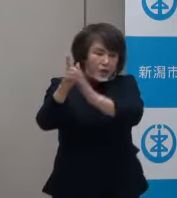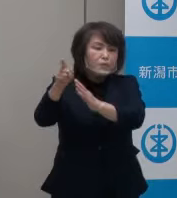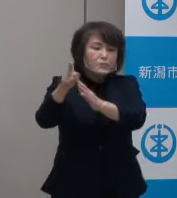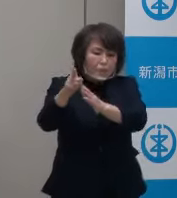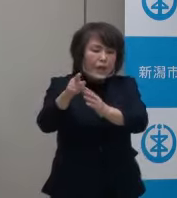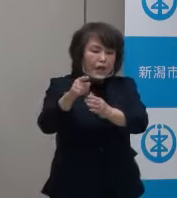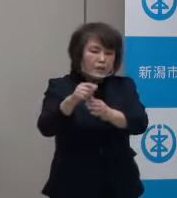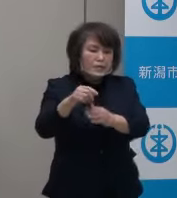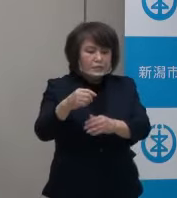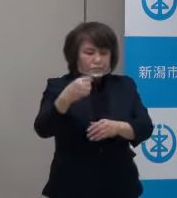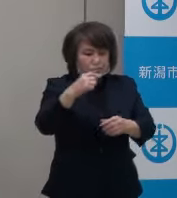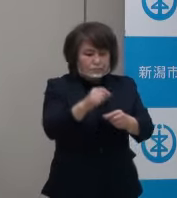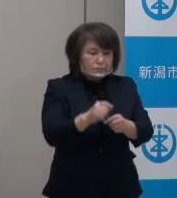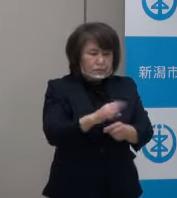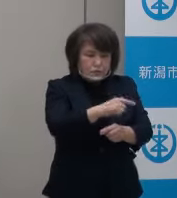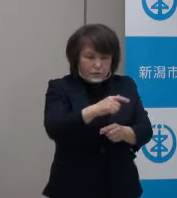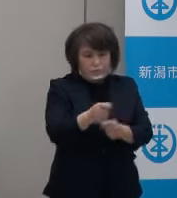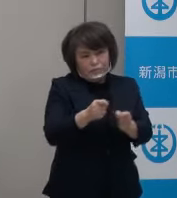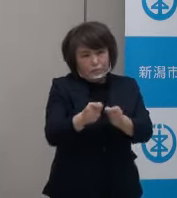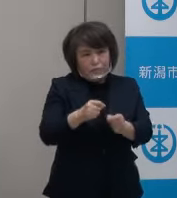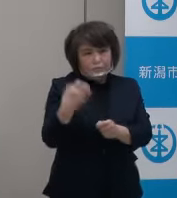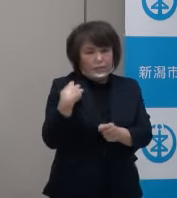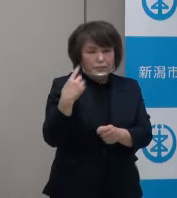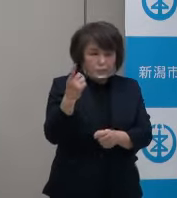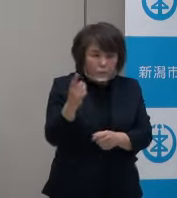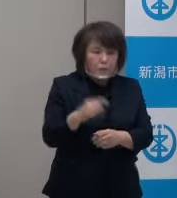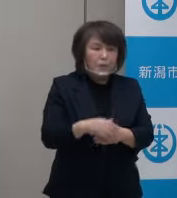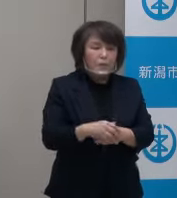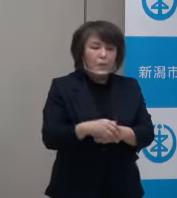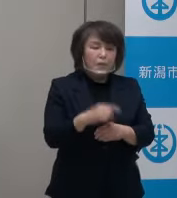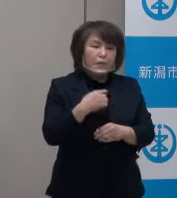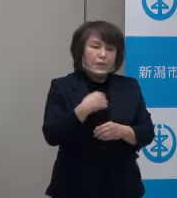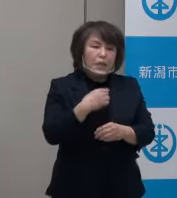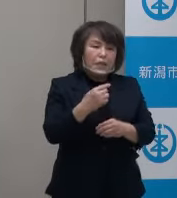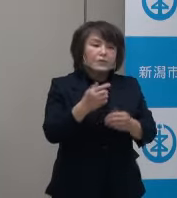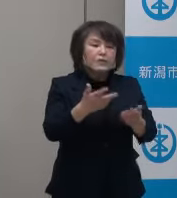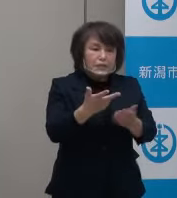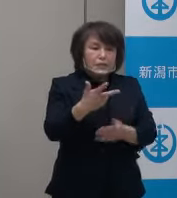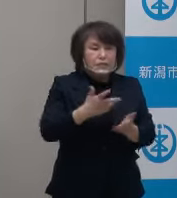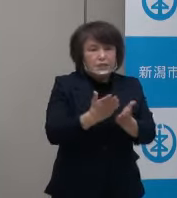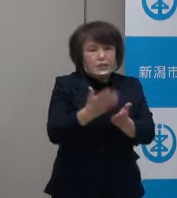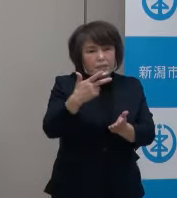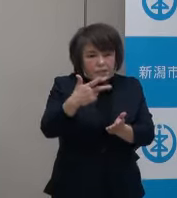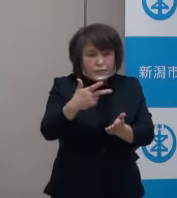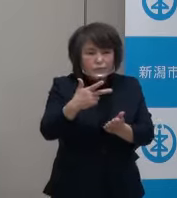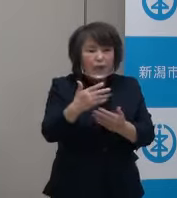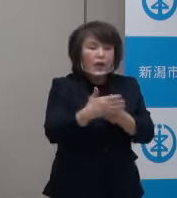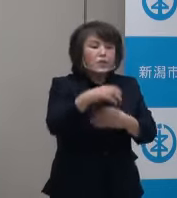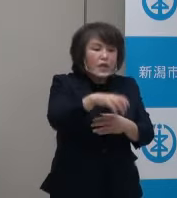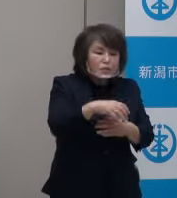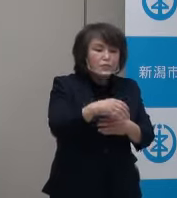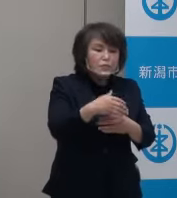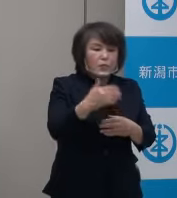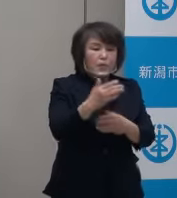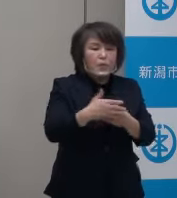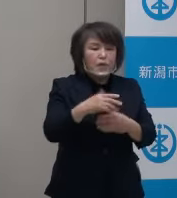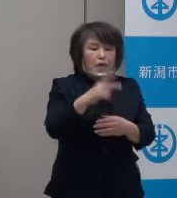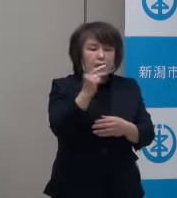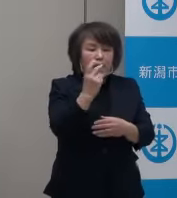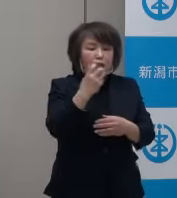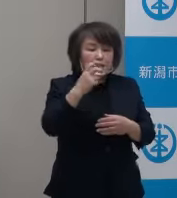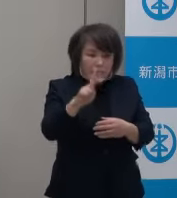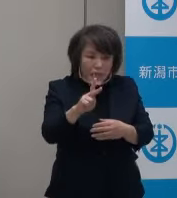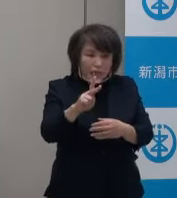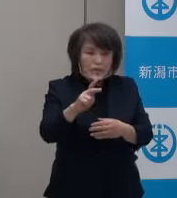整を行うこととされています。これを受け、本市では保健所の保健管理課内に職員5名